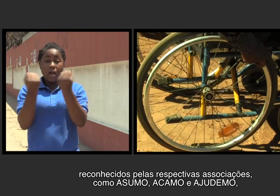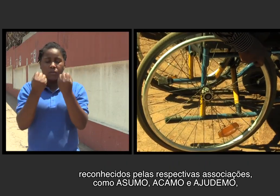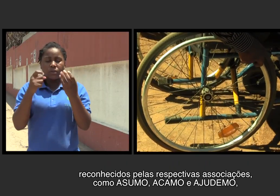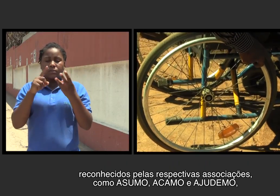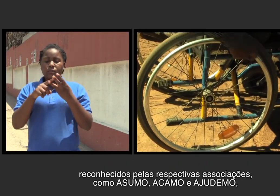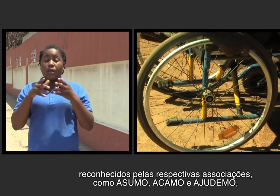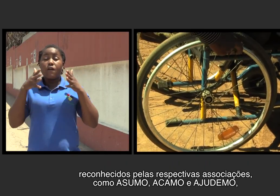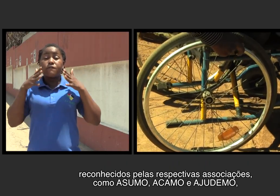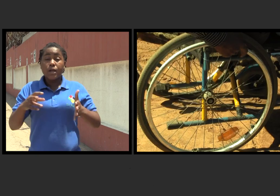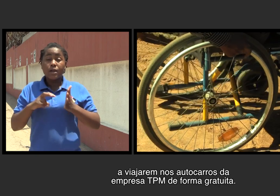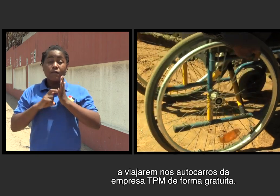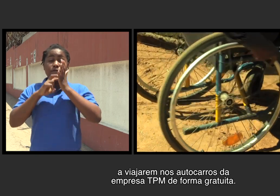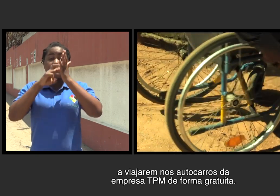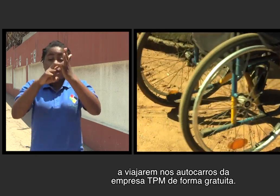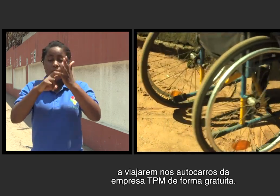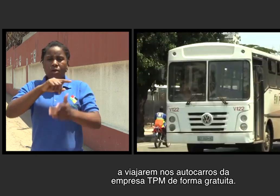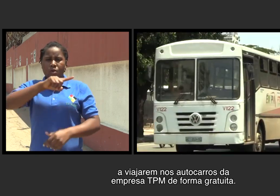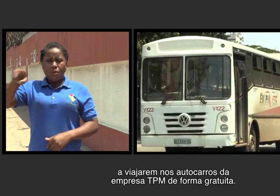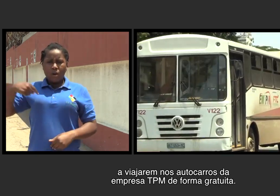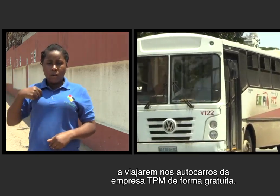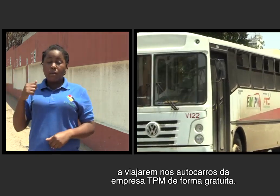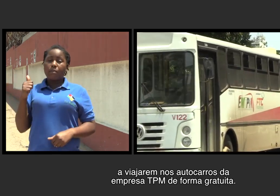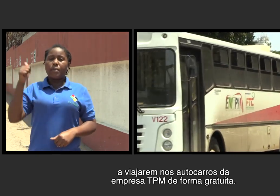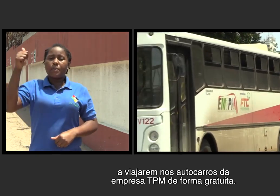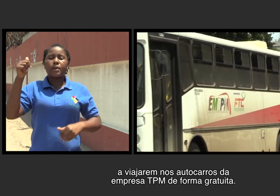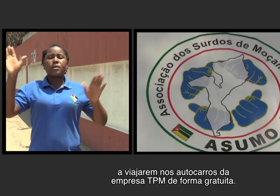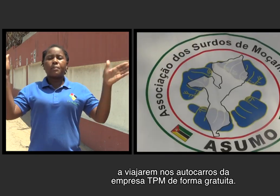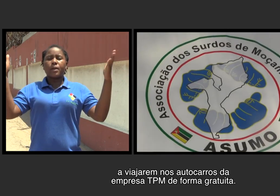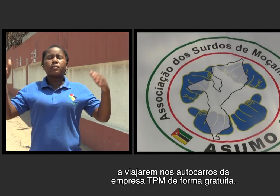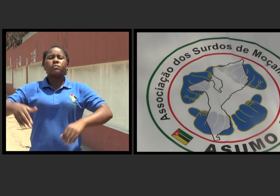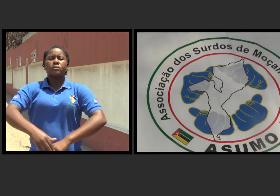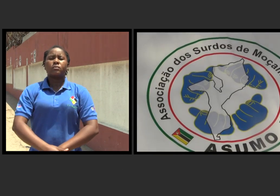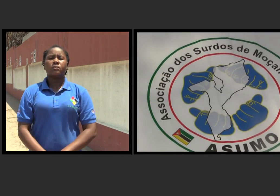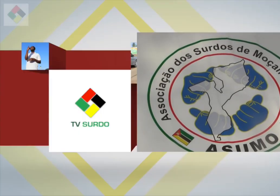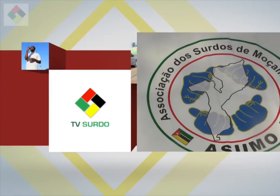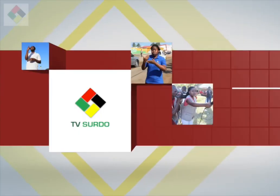a Zoom, a Camo e a Judemo a viajarem nos autocarros da empresa TPM de forma gratuita.